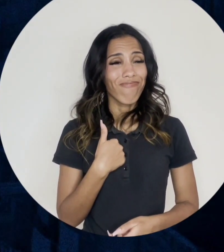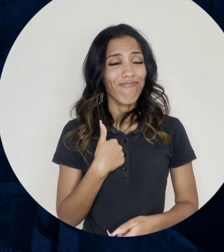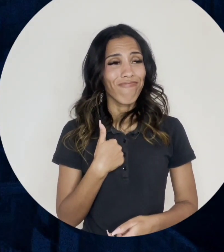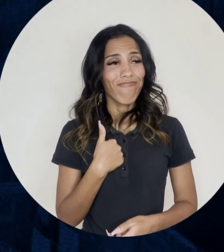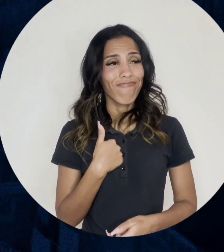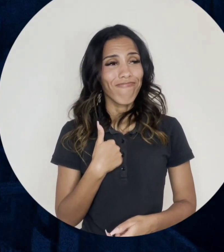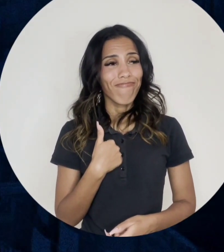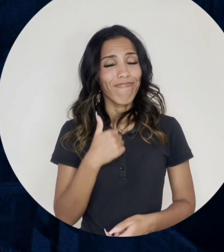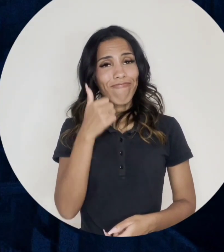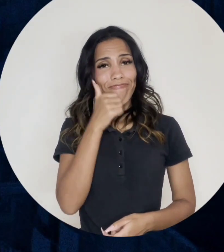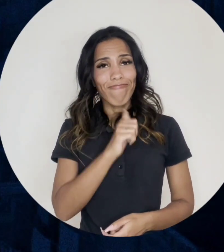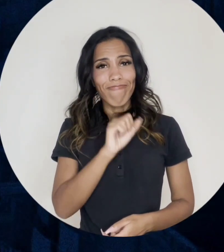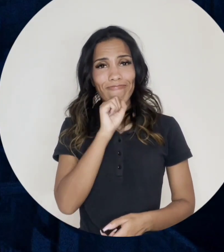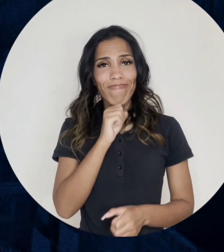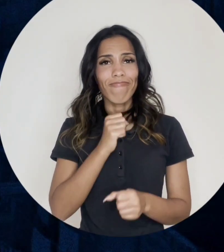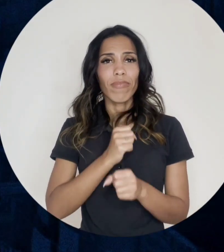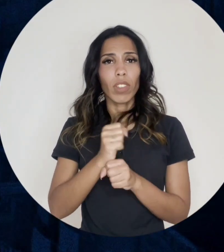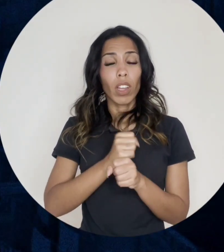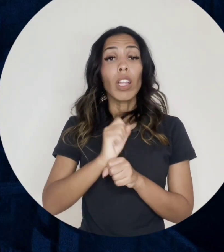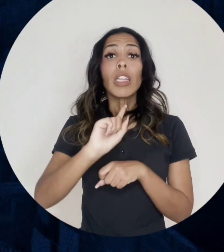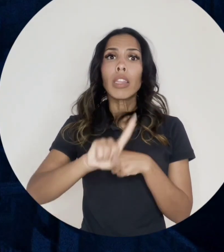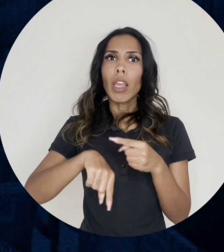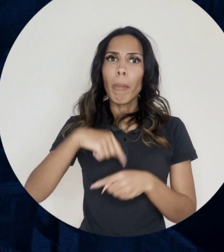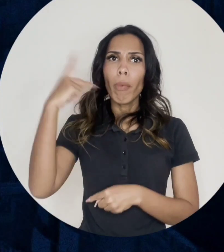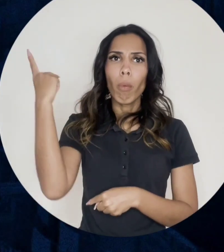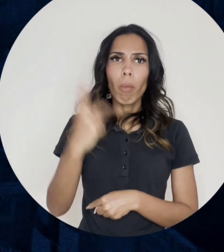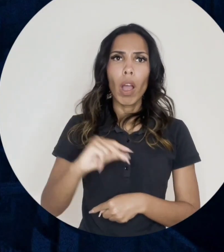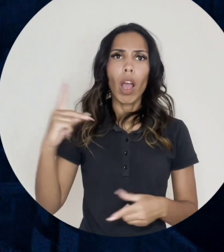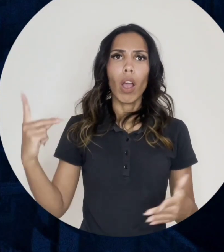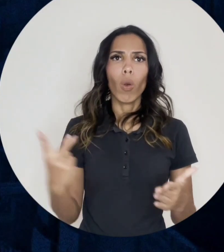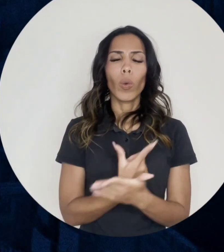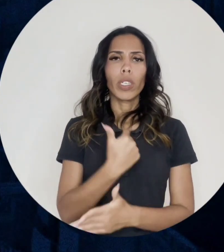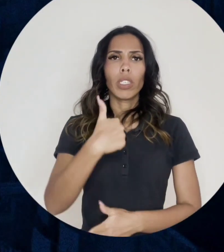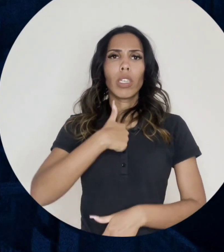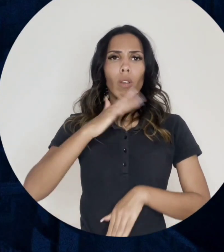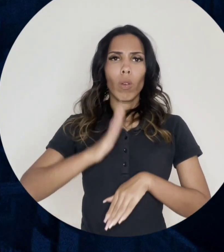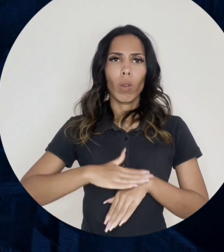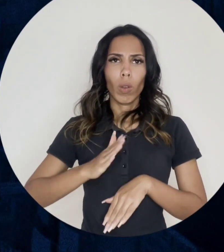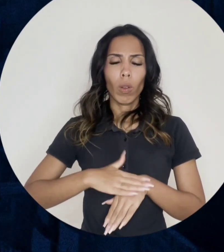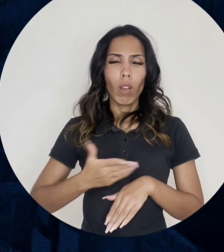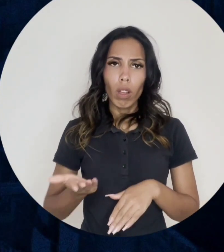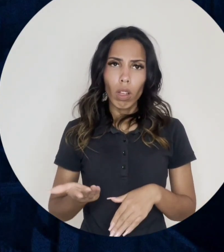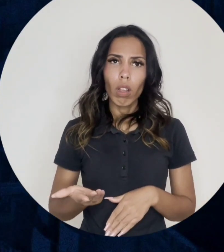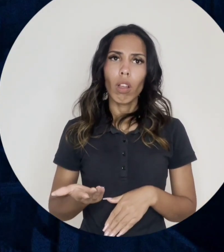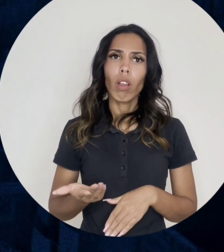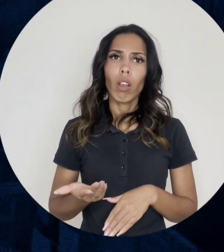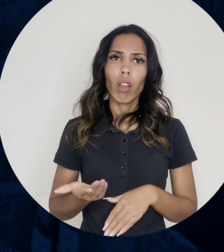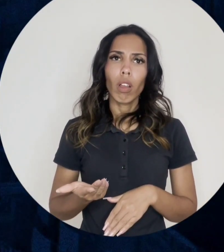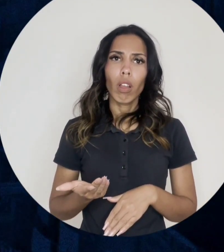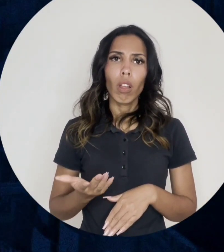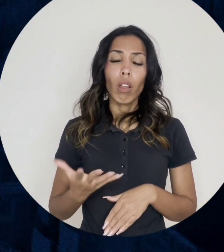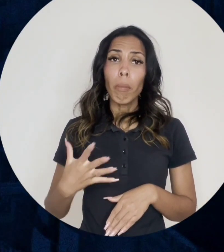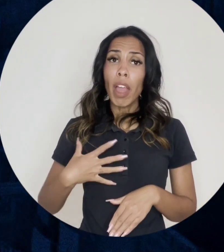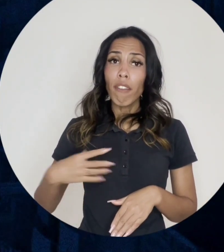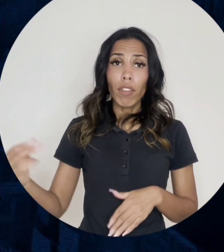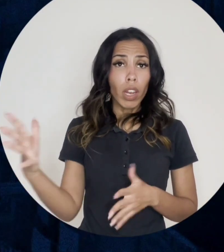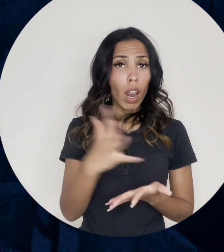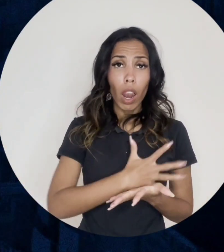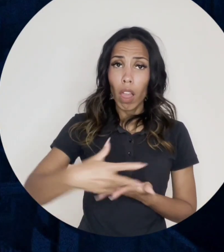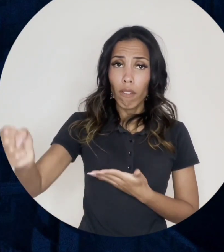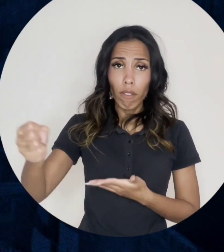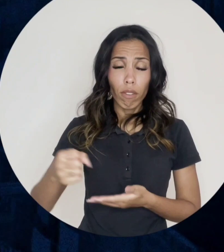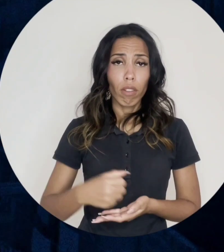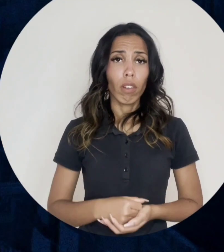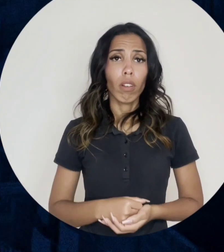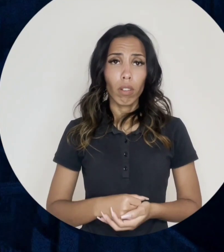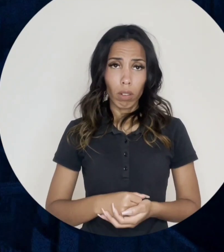da minha mãe, né? Anos depois eu tive. E aí eu, por ironia, me tomaram minha filha, né? Que foi